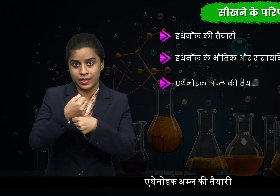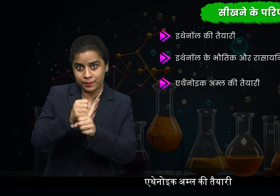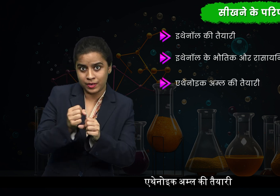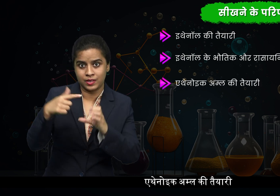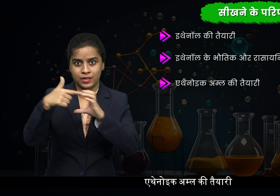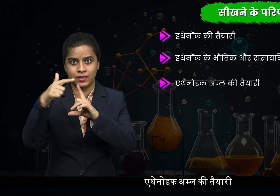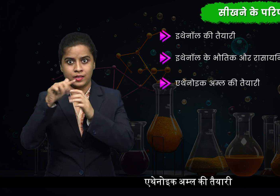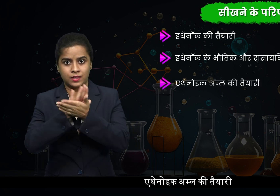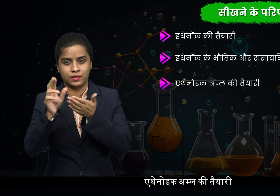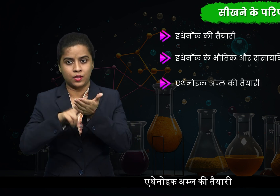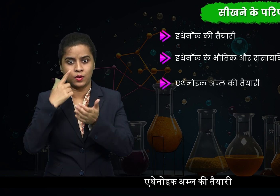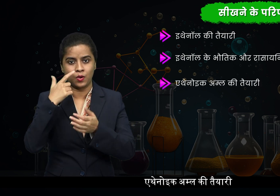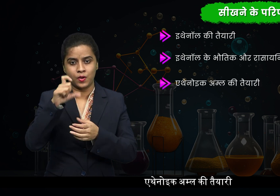इथेनोइक अम्ल की तैयारी,